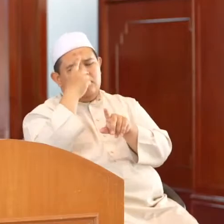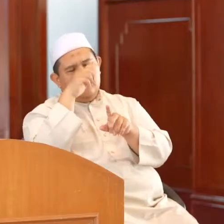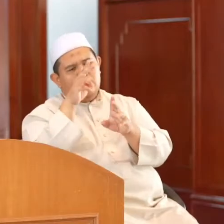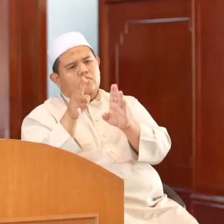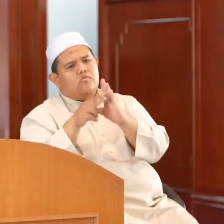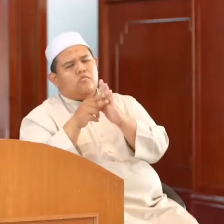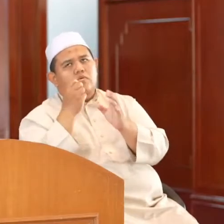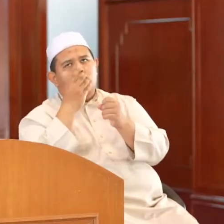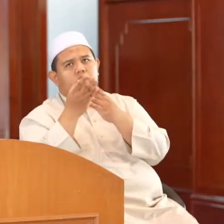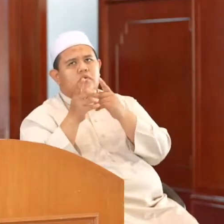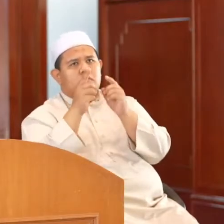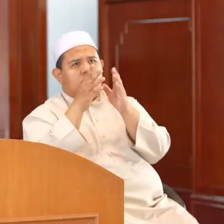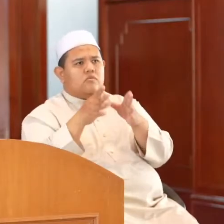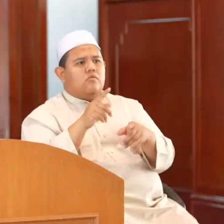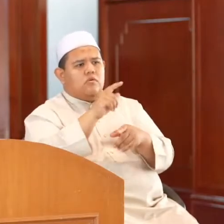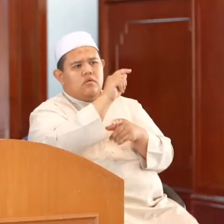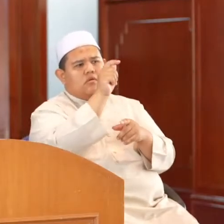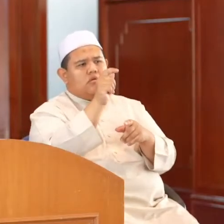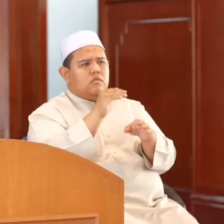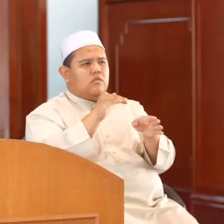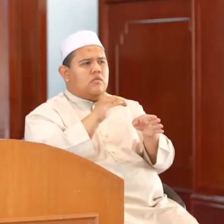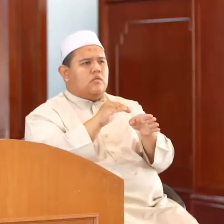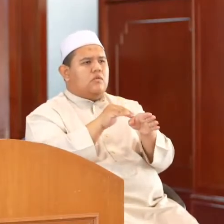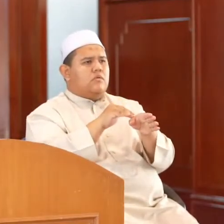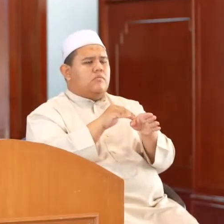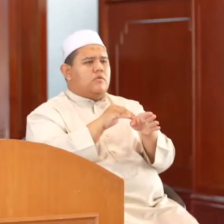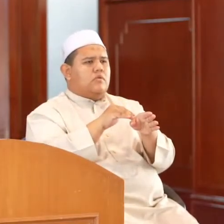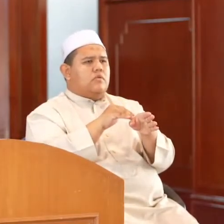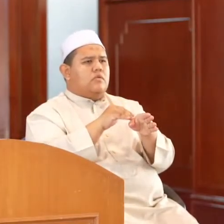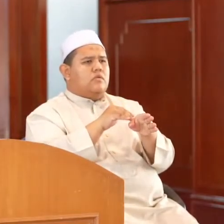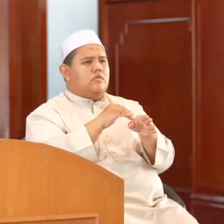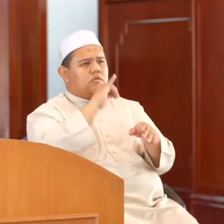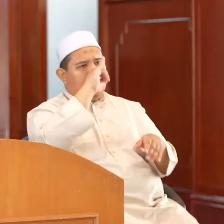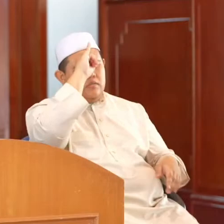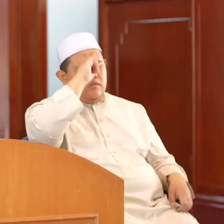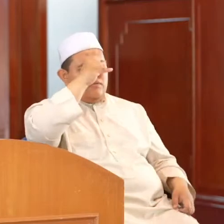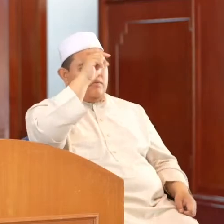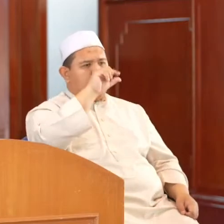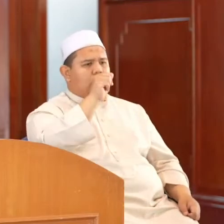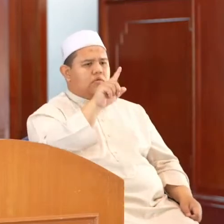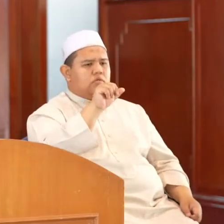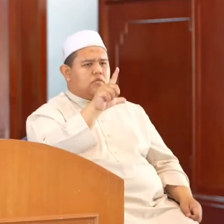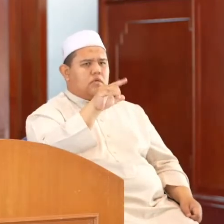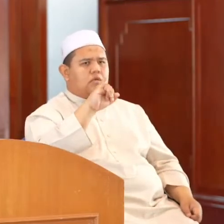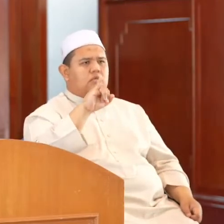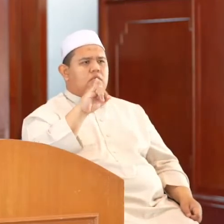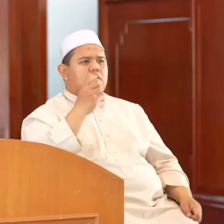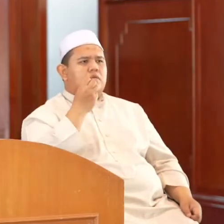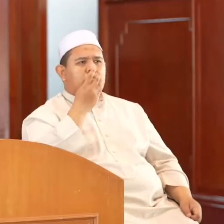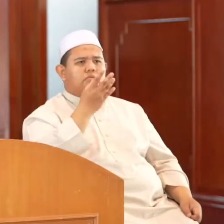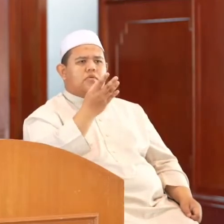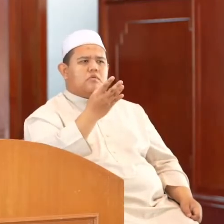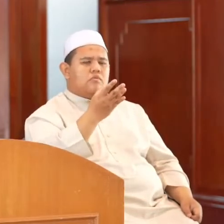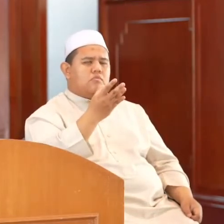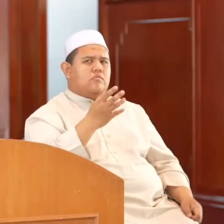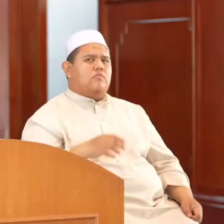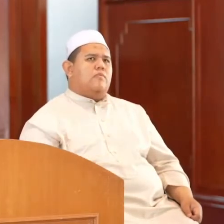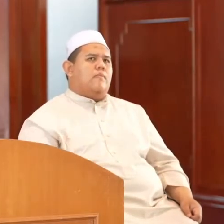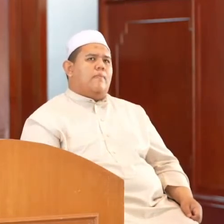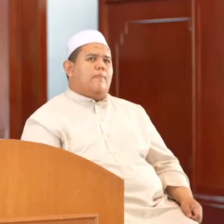Seorang yang bertanya kepada Syekh Muhammad Al-Ghazali rahimahullah, mufakir Islami.